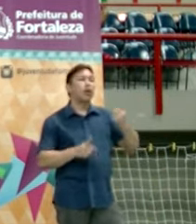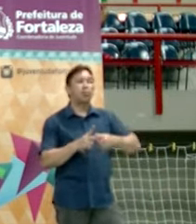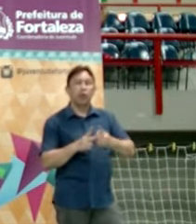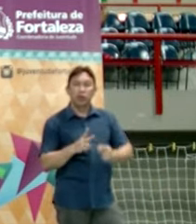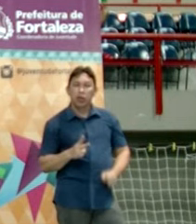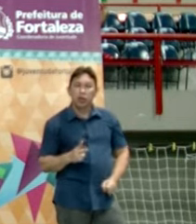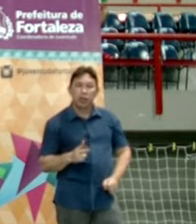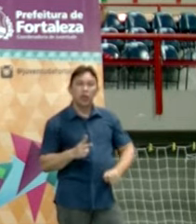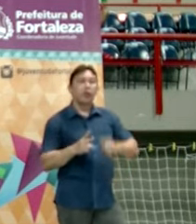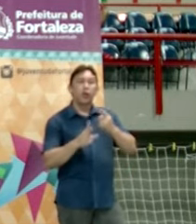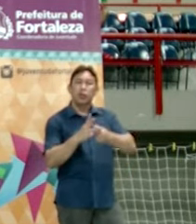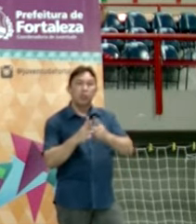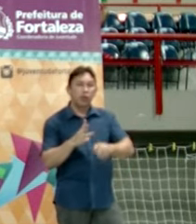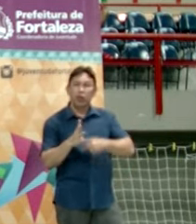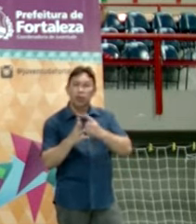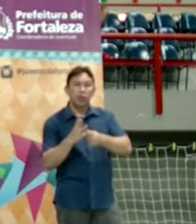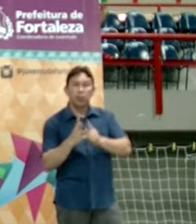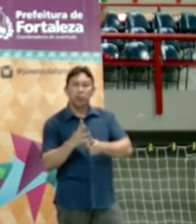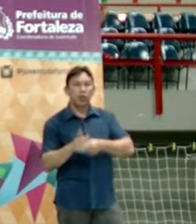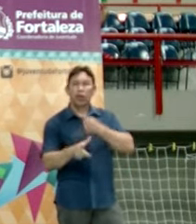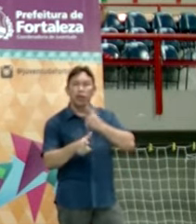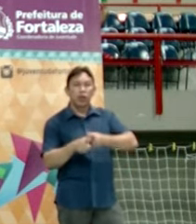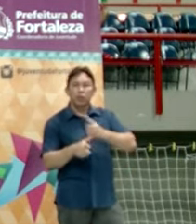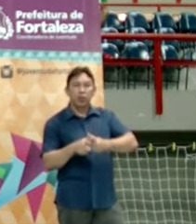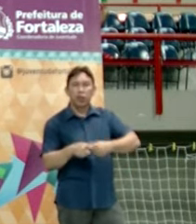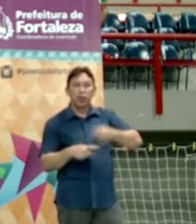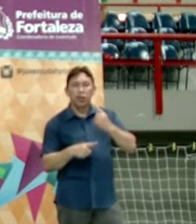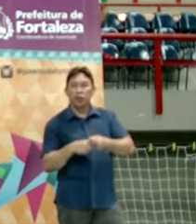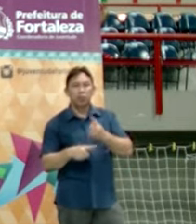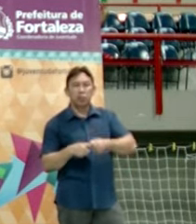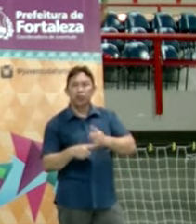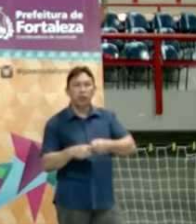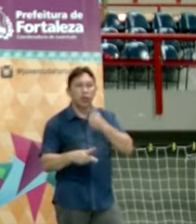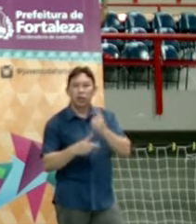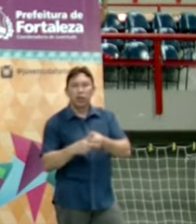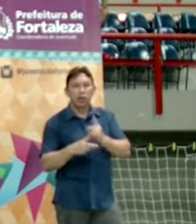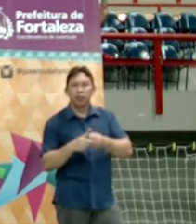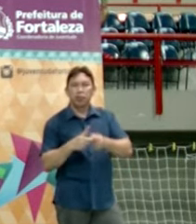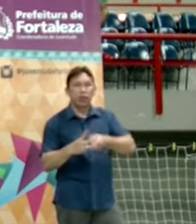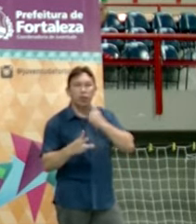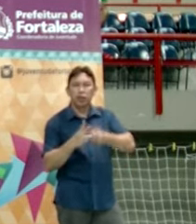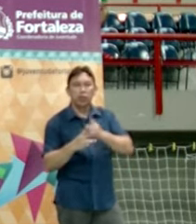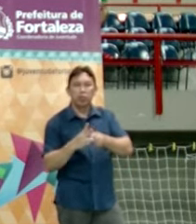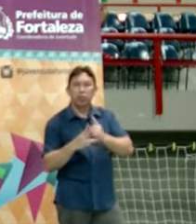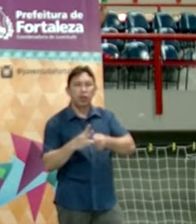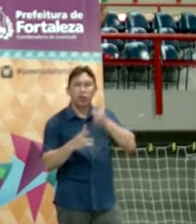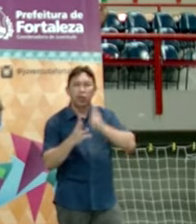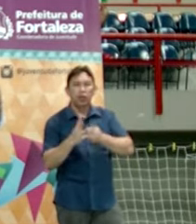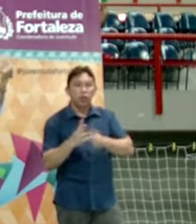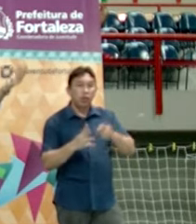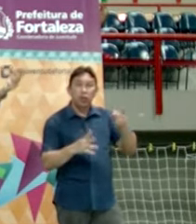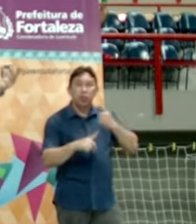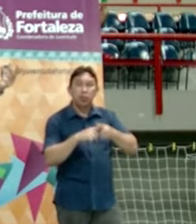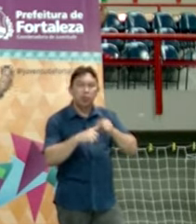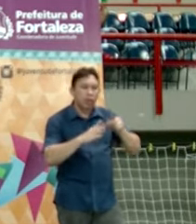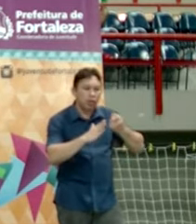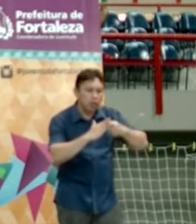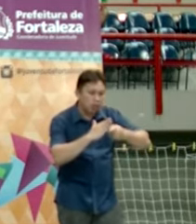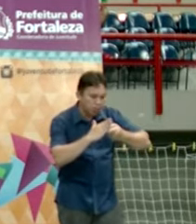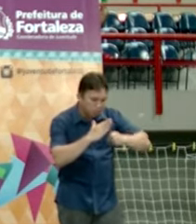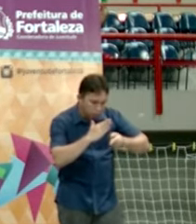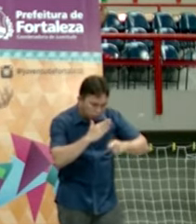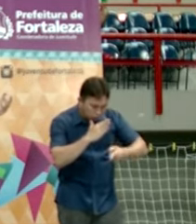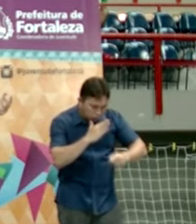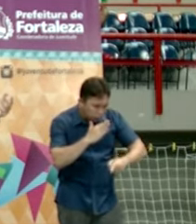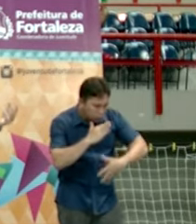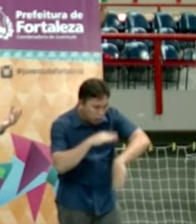por quê? E ele ia botando, por quê, por quê, por quê, por quê, por quê? Né? Para que você fosse se aprofundando na